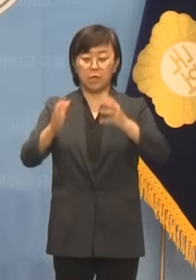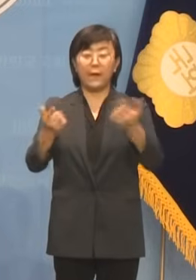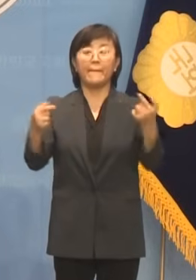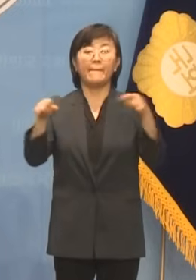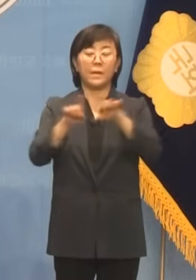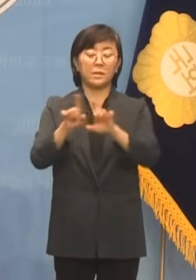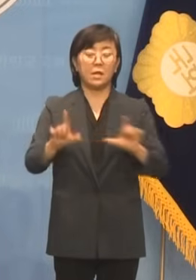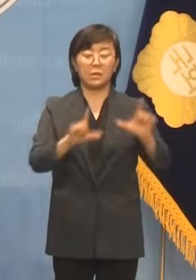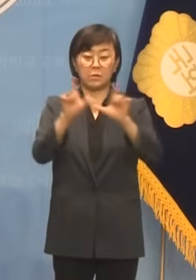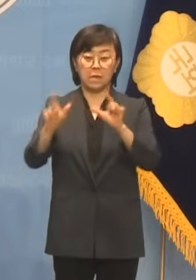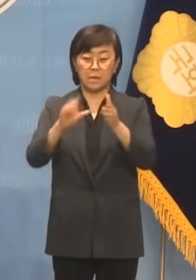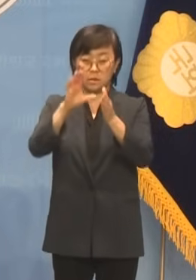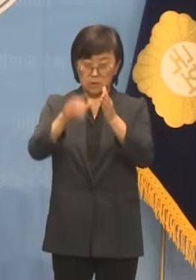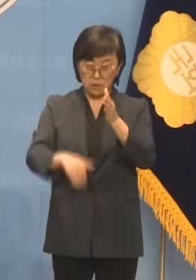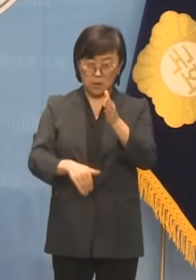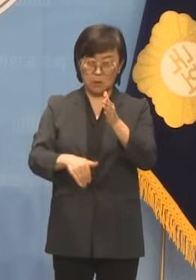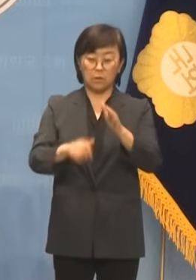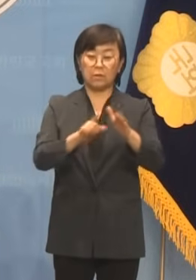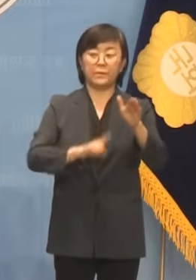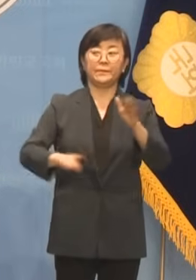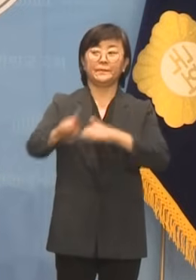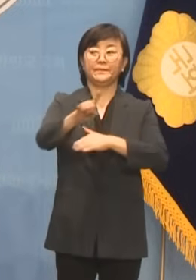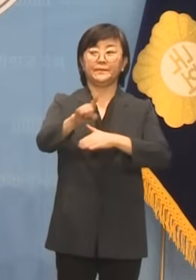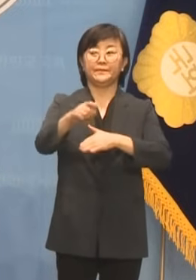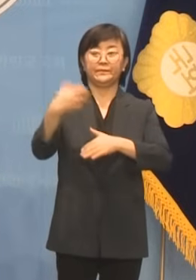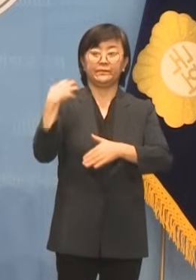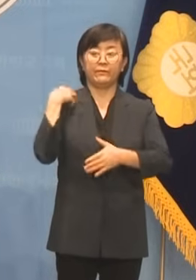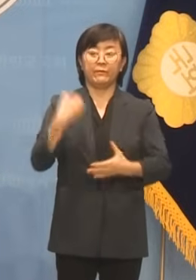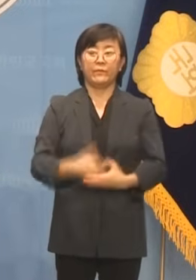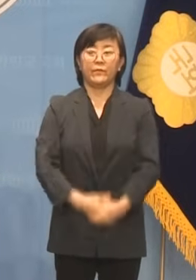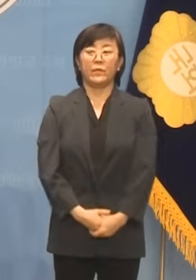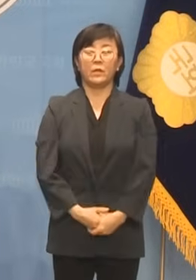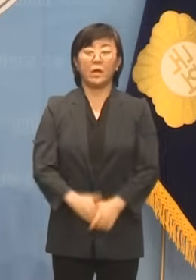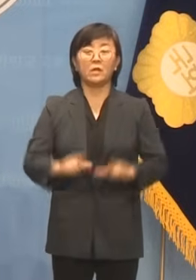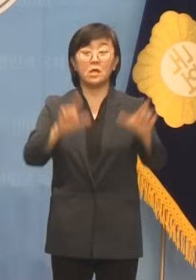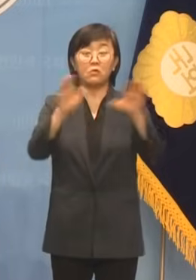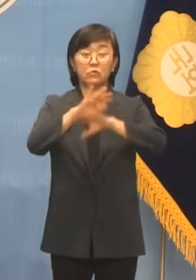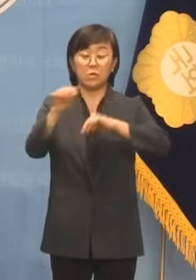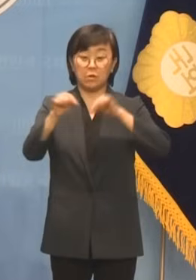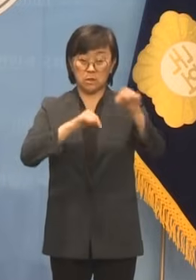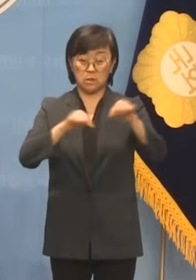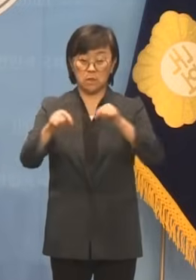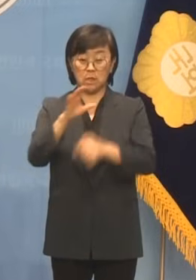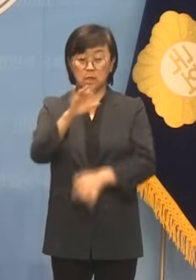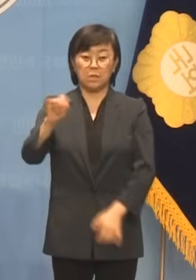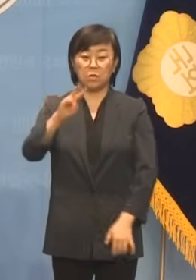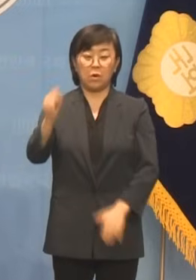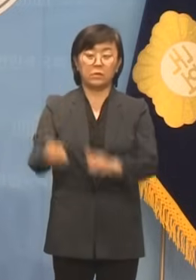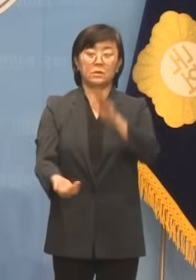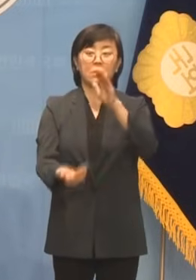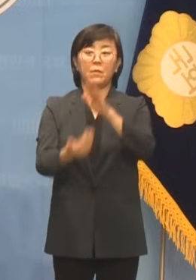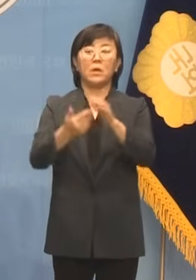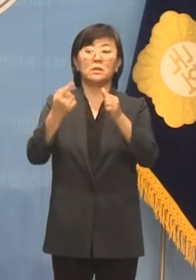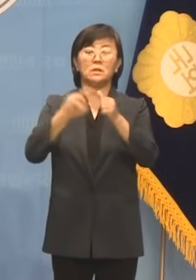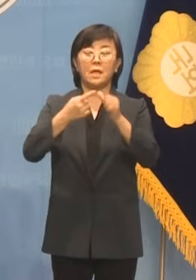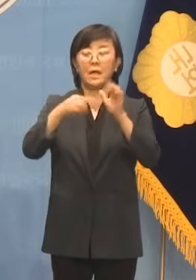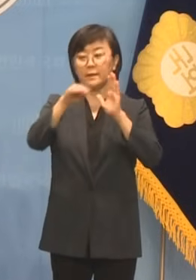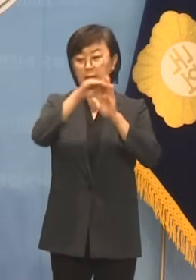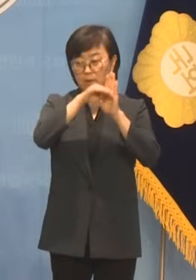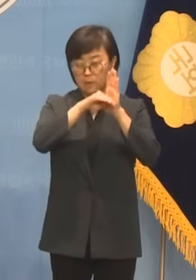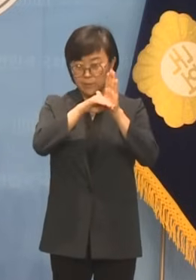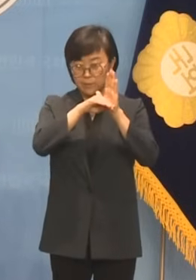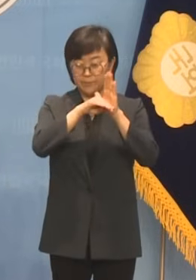시대로 견인하는 역할을 할 것입니다. 기후 정치는 이동학의 최우선 어젠다가 될